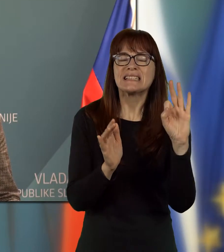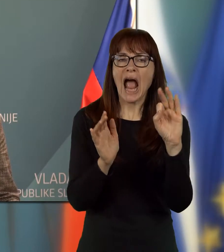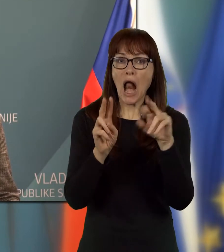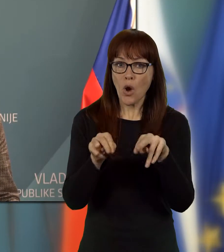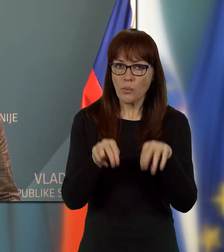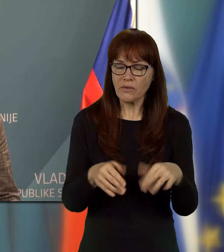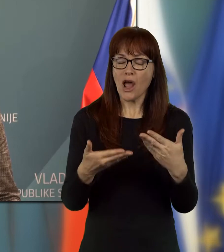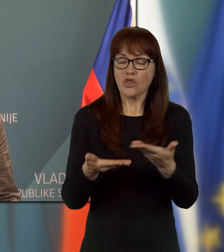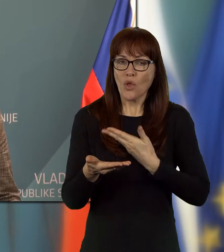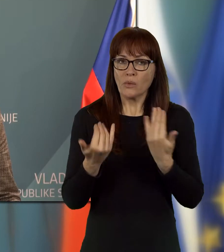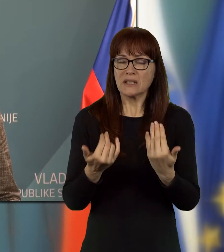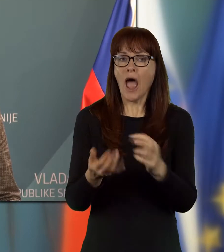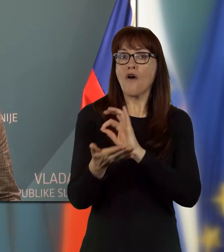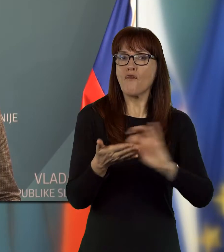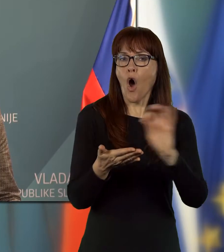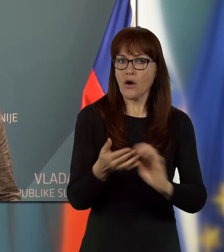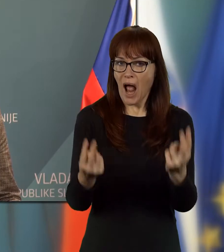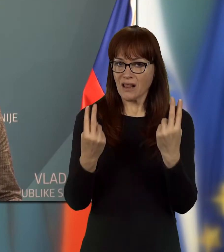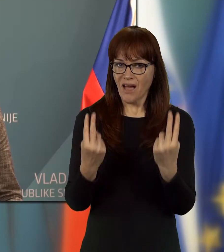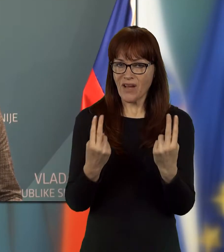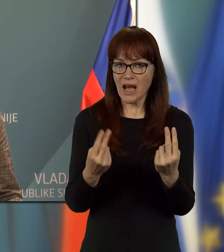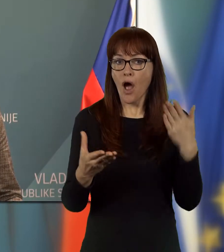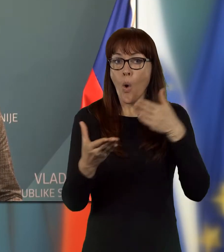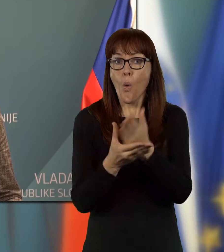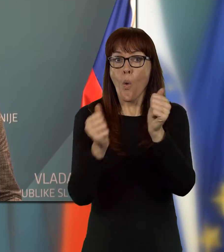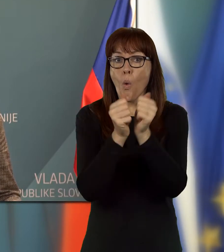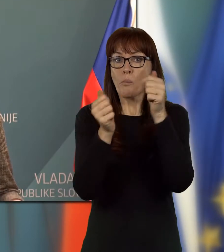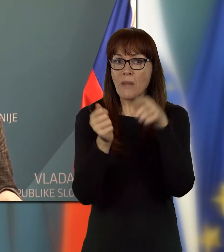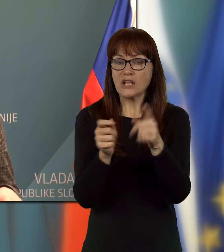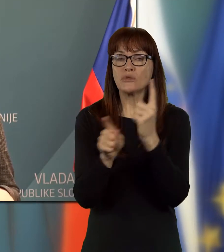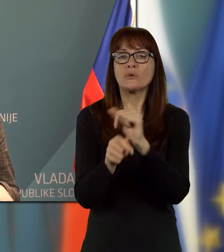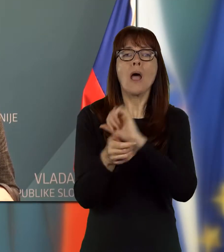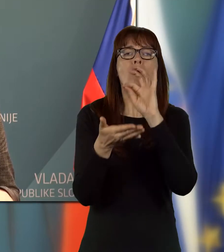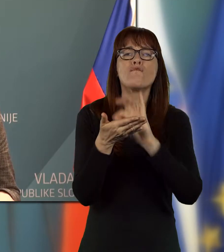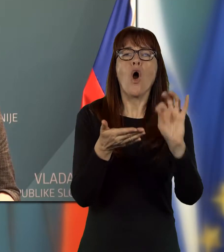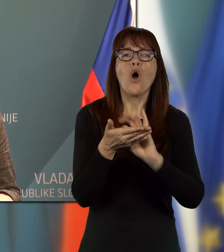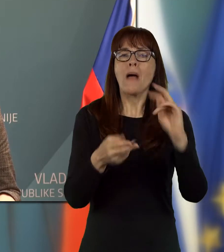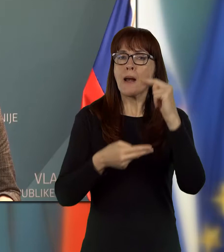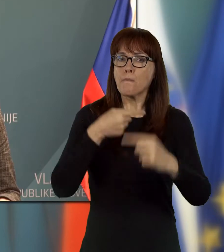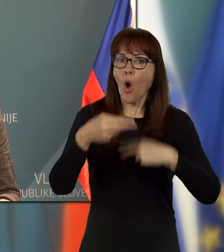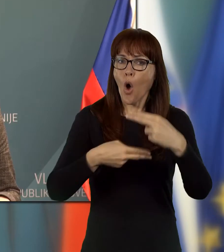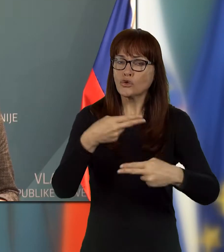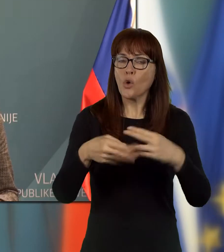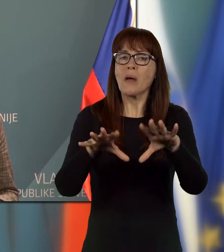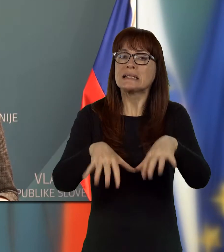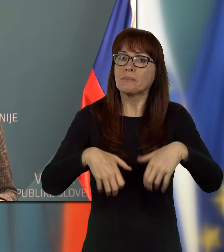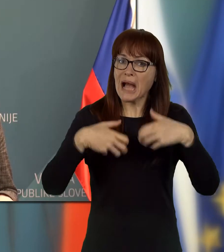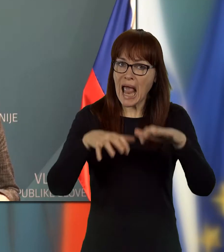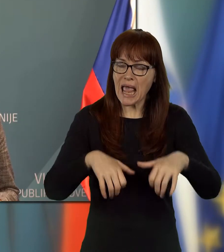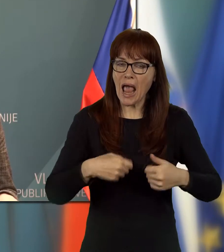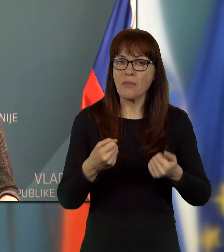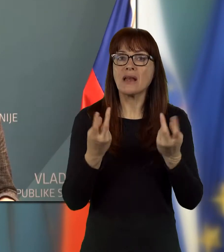dobivajo zdaj svojo formalno veljavo in umeščamo tudi sam formalni postopek